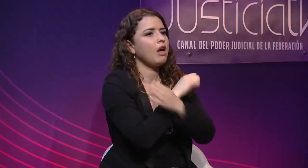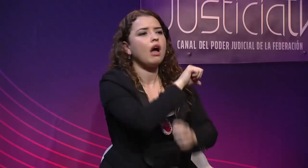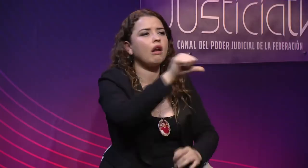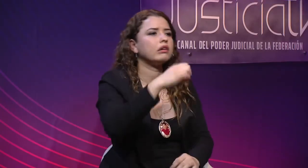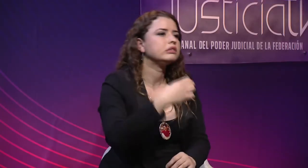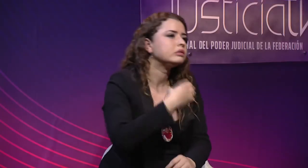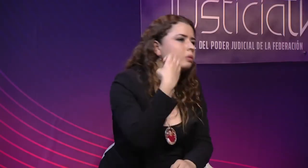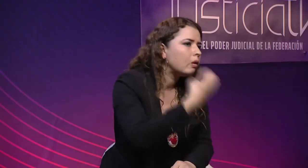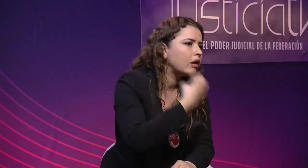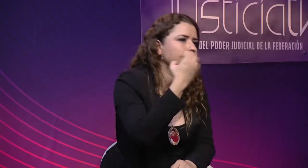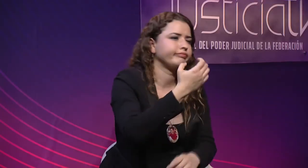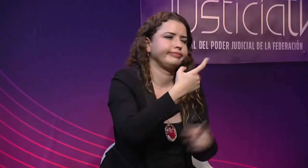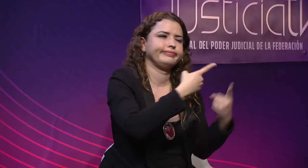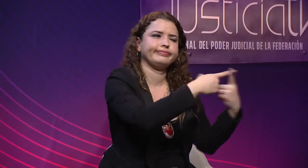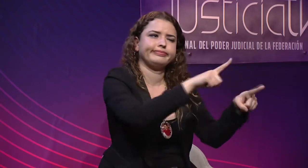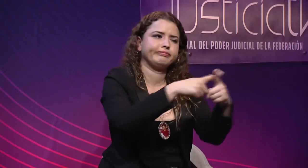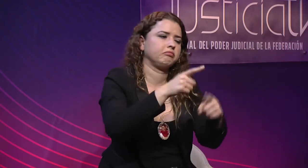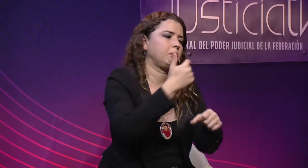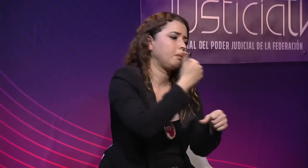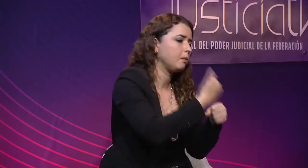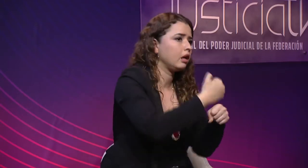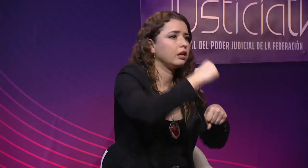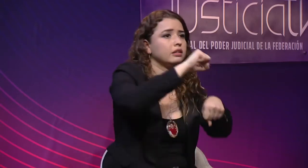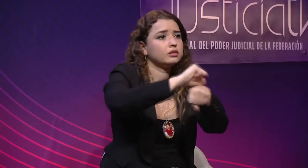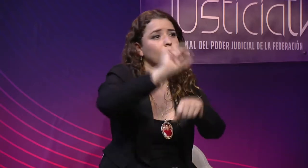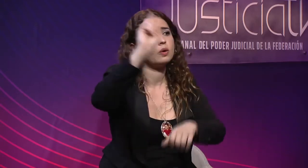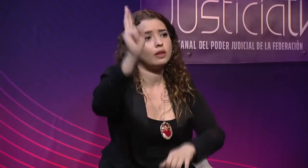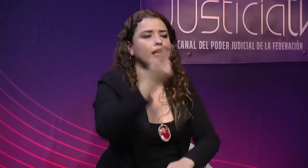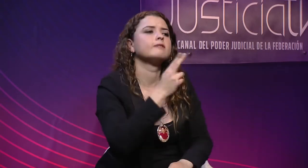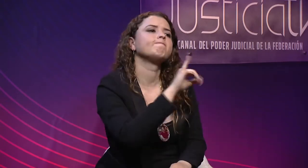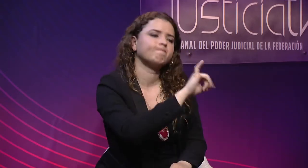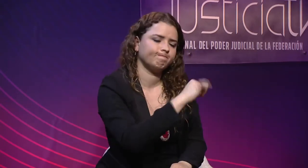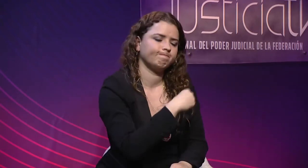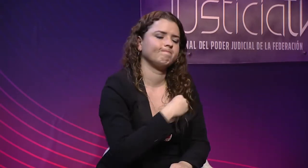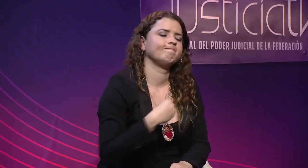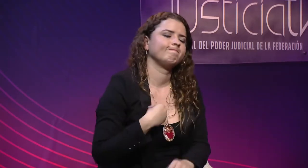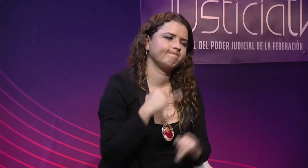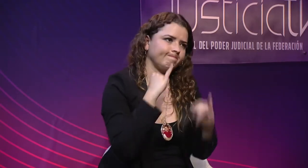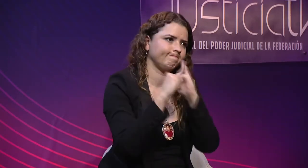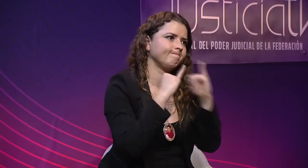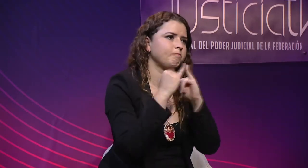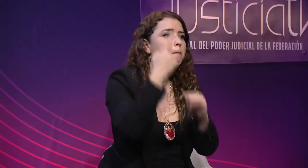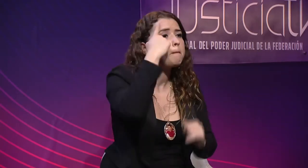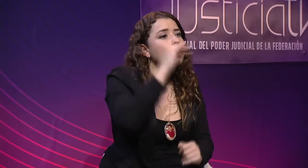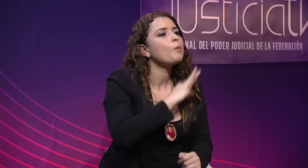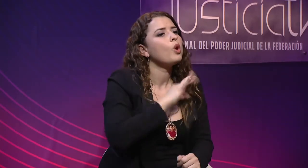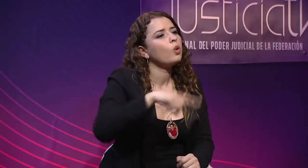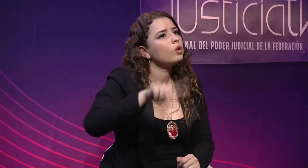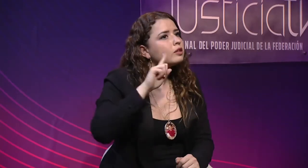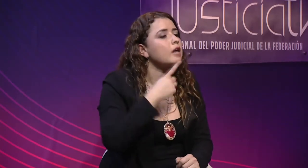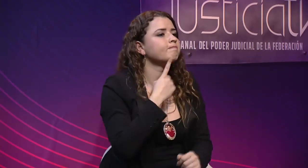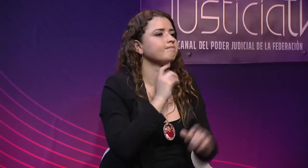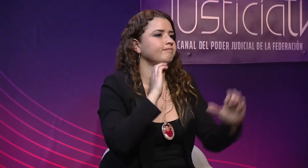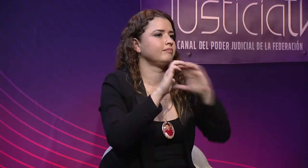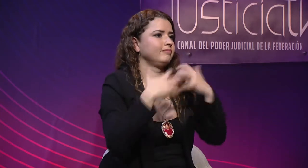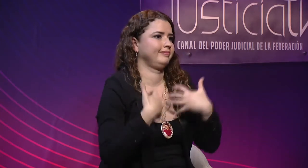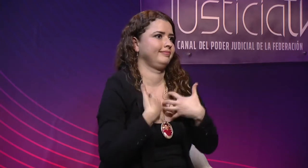todo en el ámbito educativo, en las escuelas. En la primaria, en la secundaria, en la universidad. Me parece que sí es algo